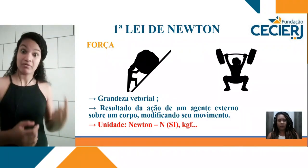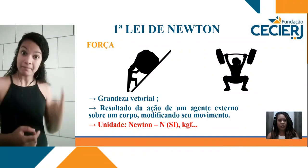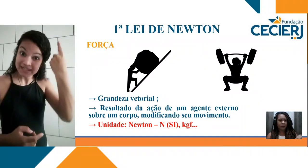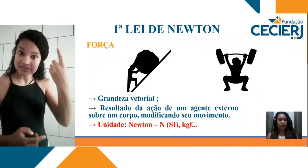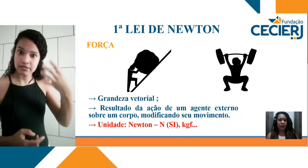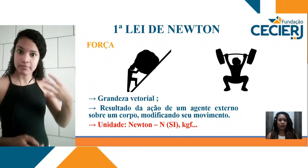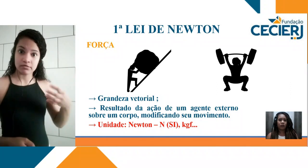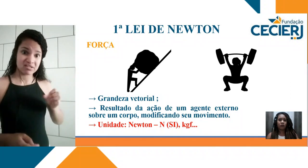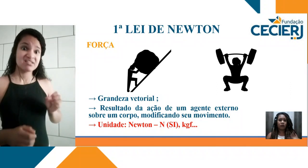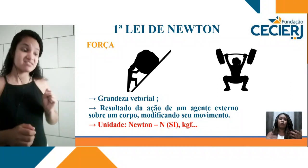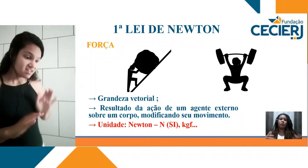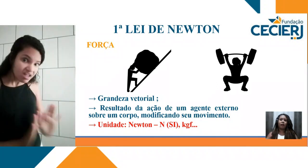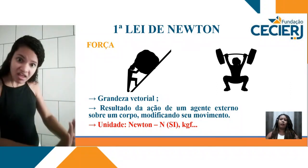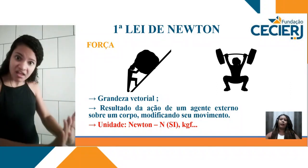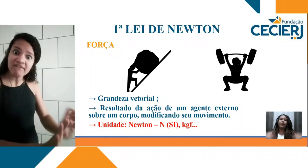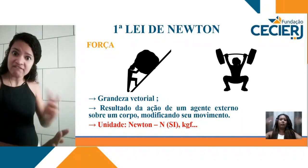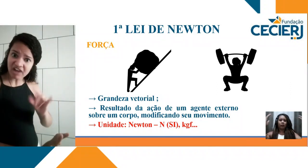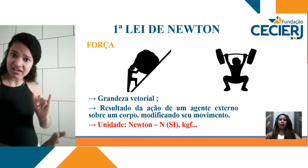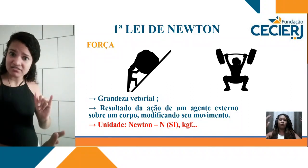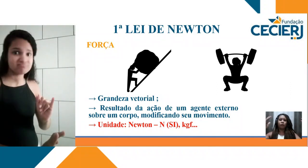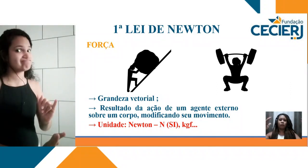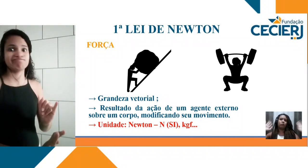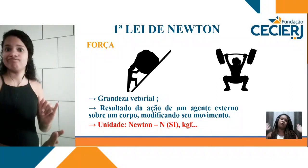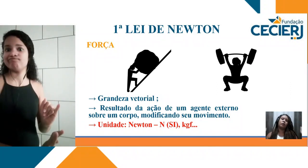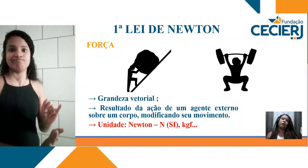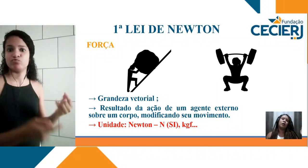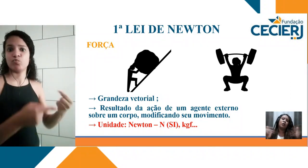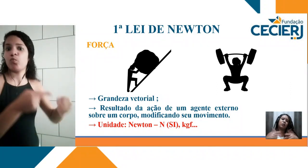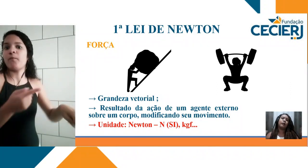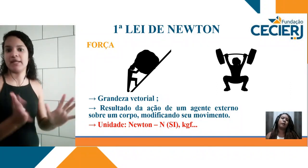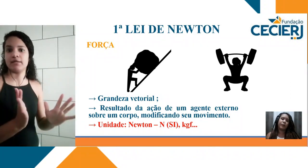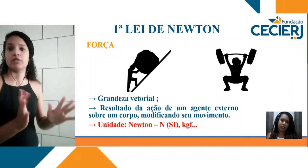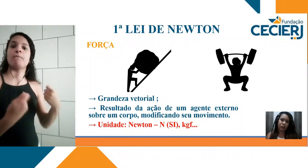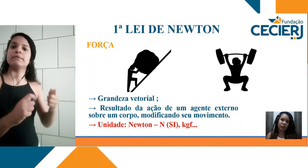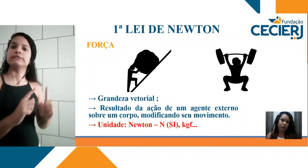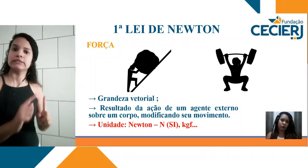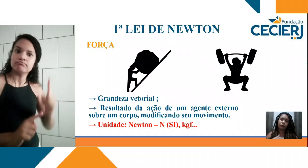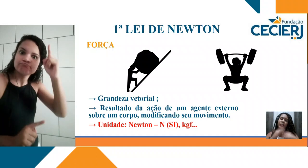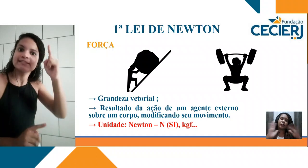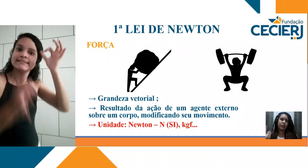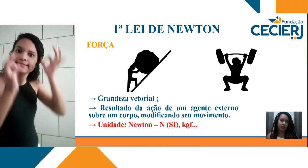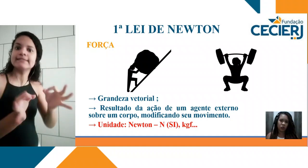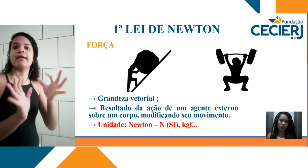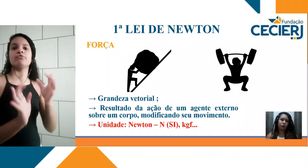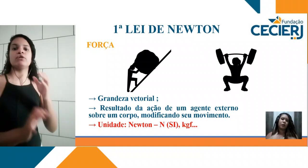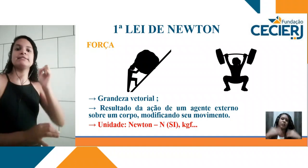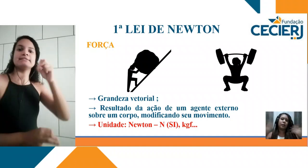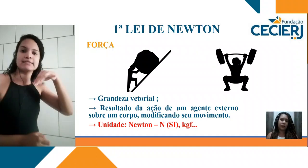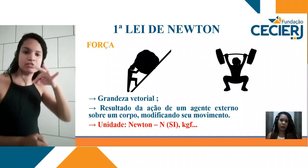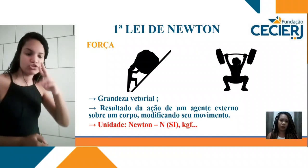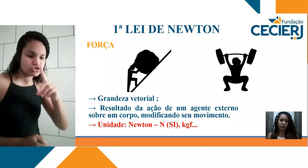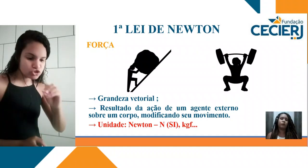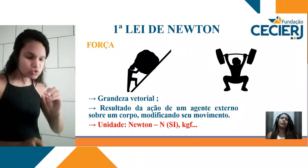vai, força para o lado, não vai me ajudar a levantar o balde. Então, já precisa ter direção, precisa ter sentido, precisa